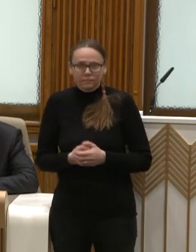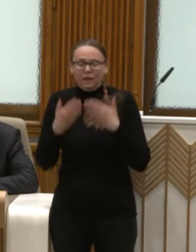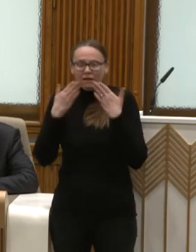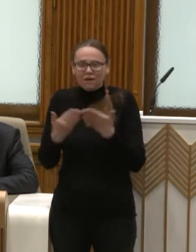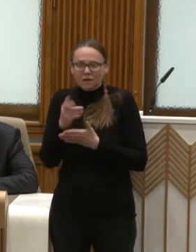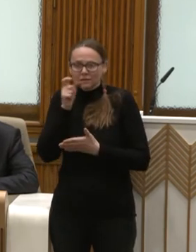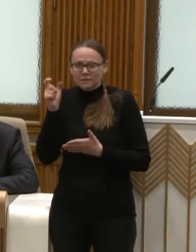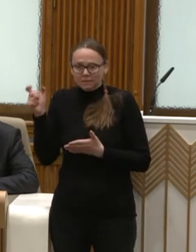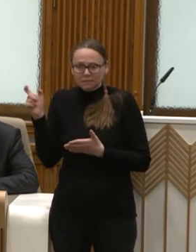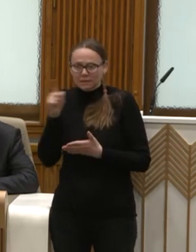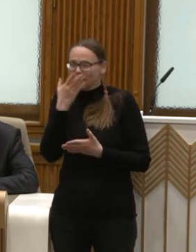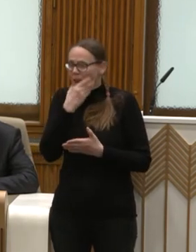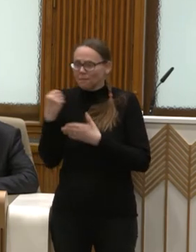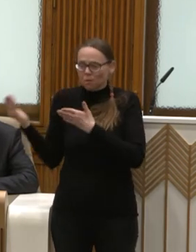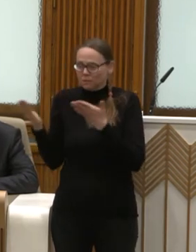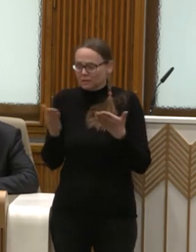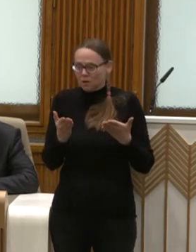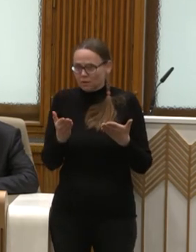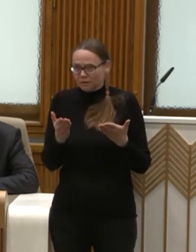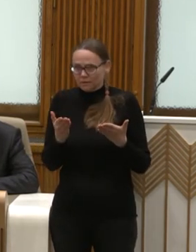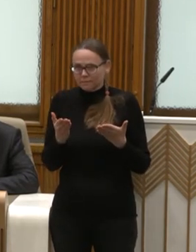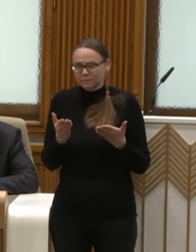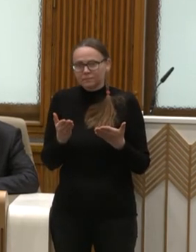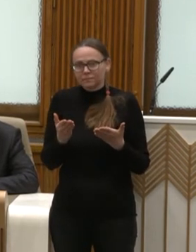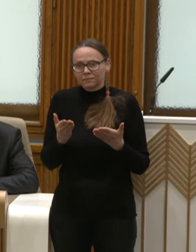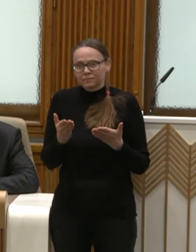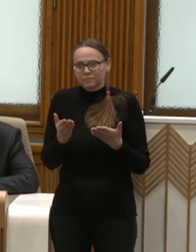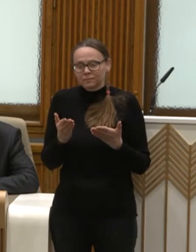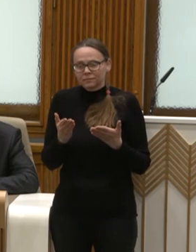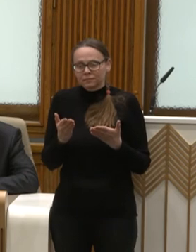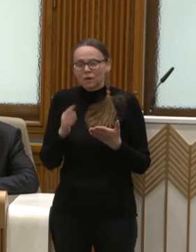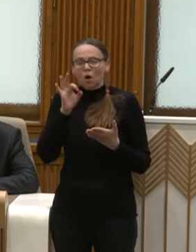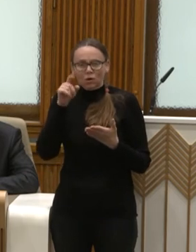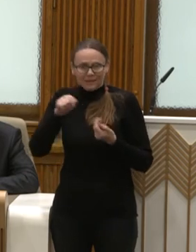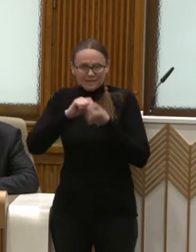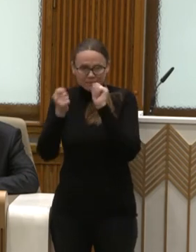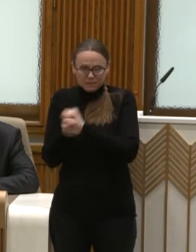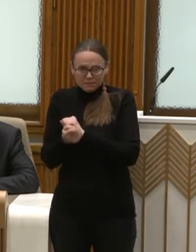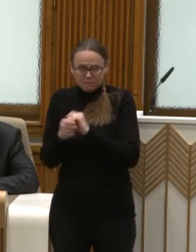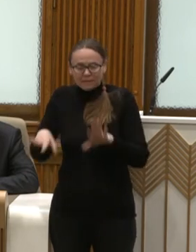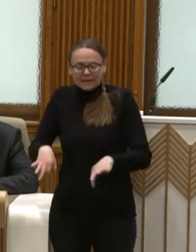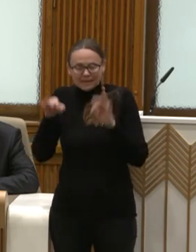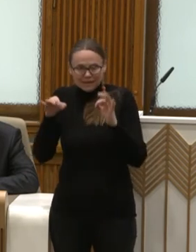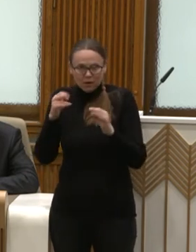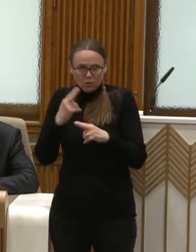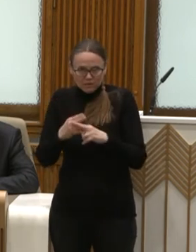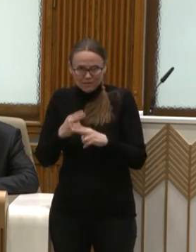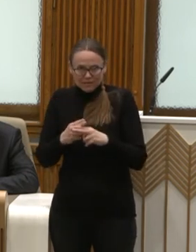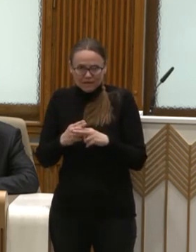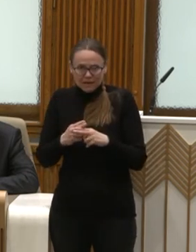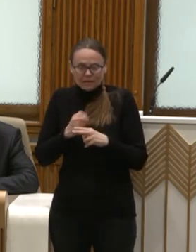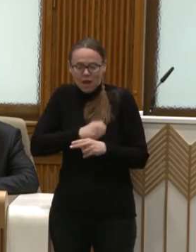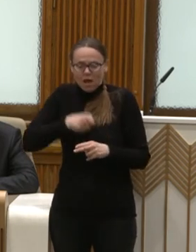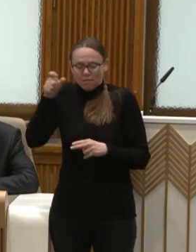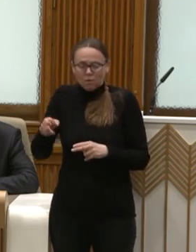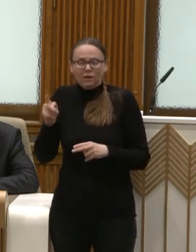Hvala za besedo in lepo pozdravljeni. O tej spremembi diagnosticiranja